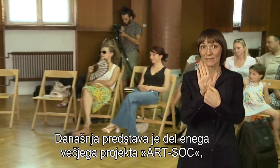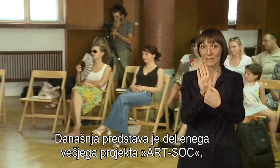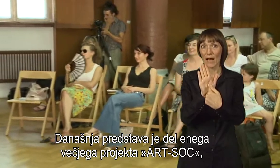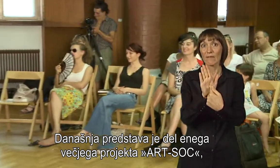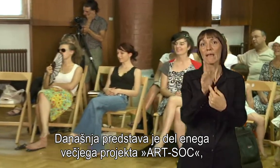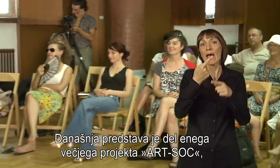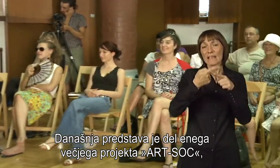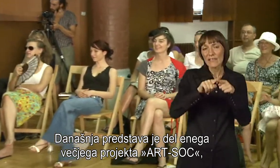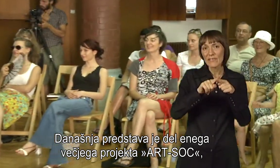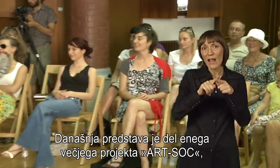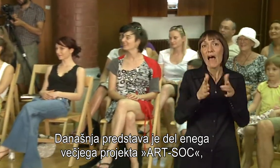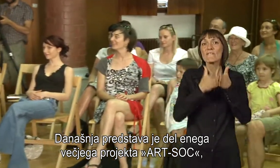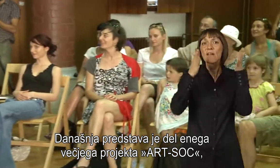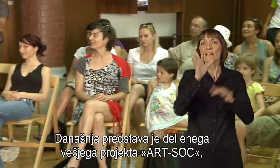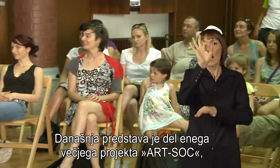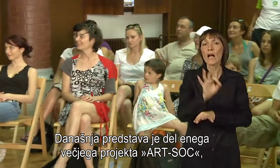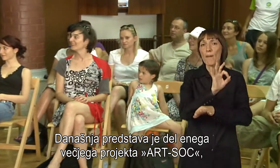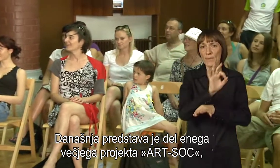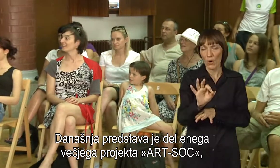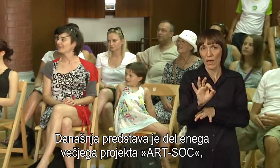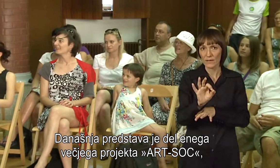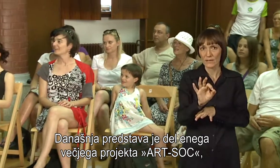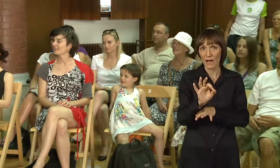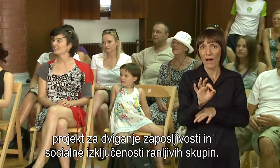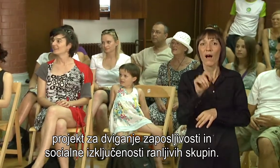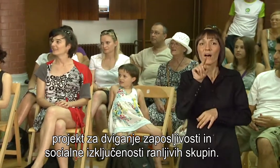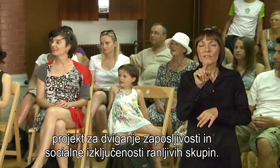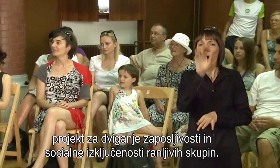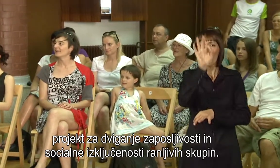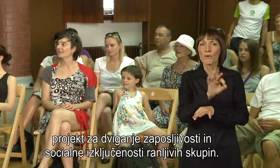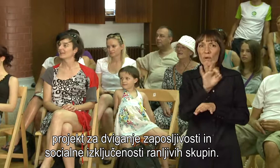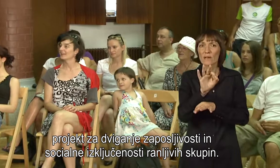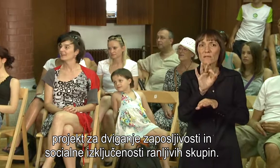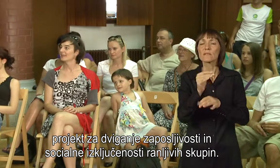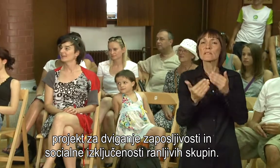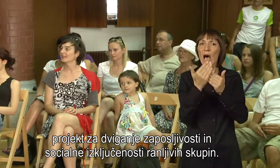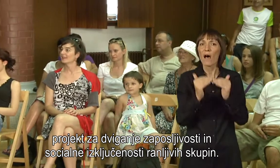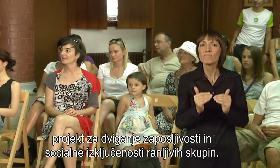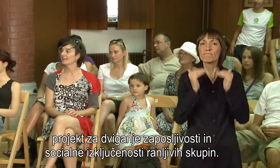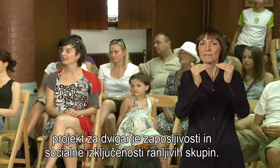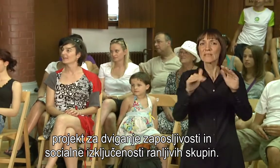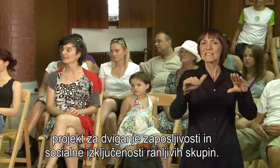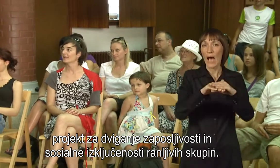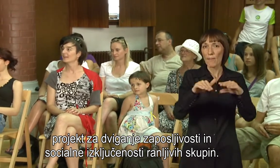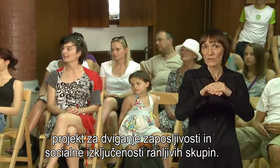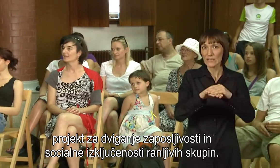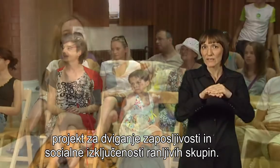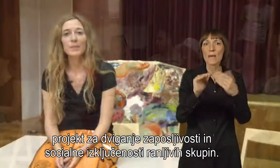enega večjega projekta ArtSoc, in sicer projekt dviganja zaposljivosti in